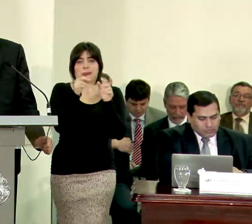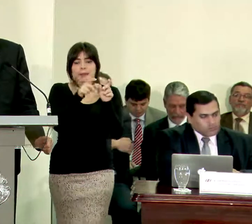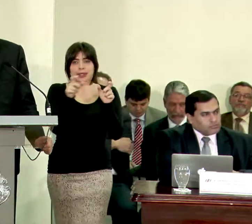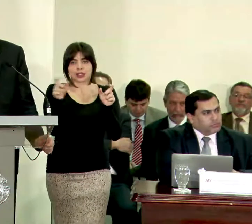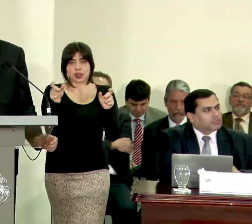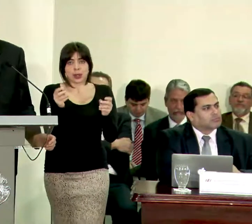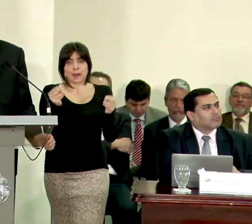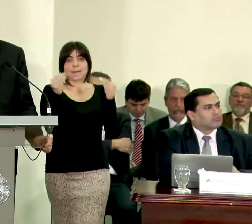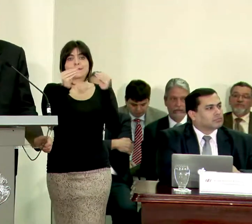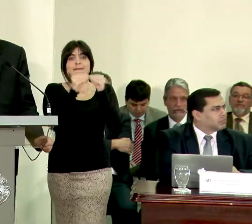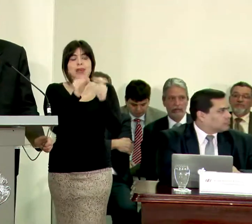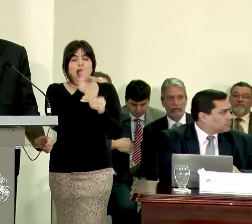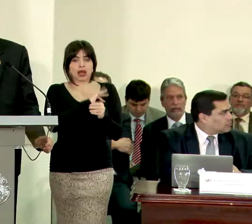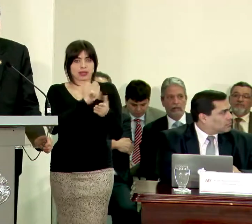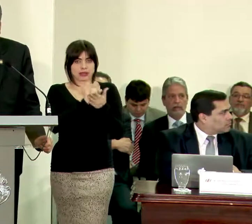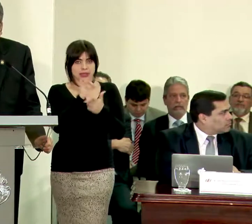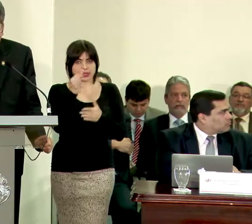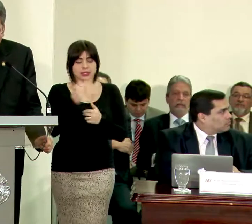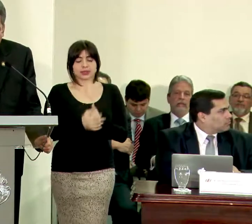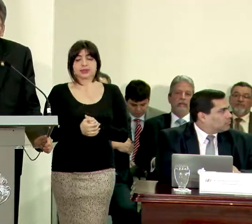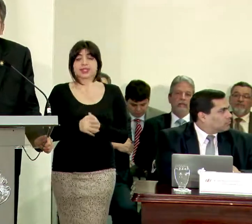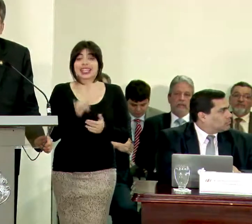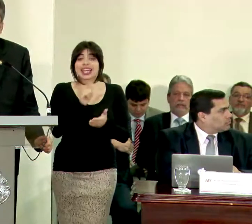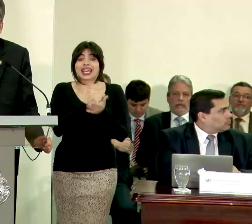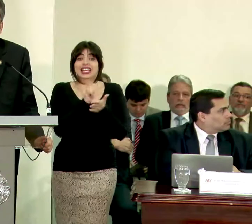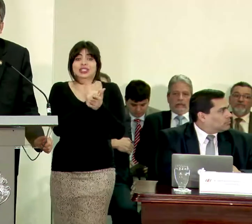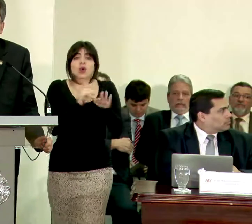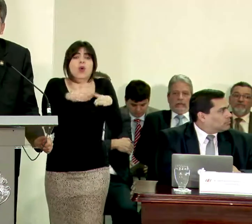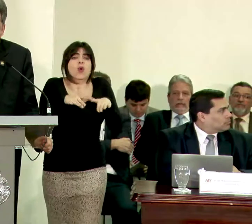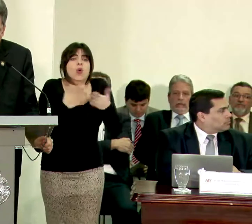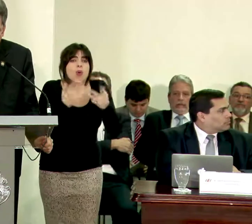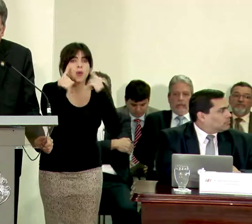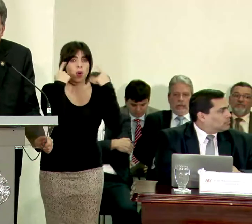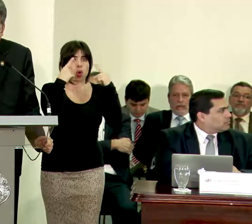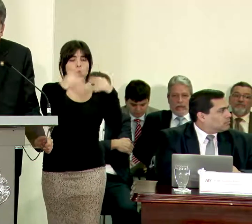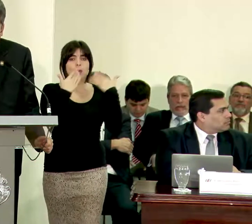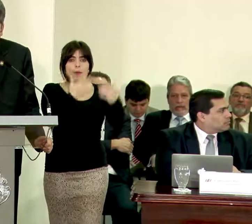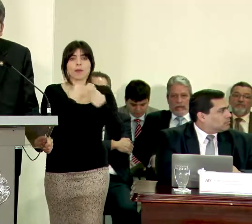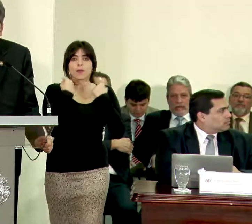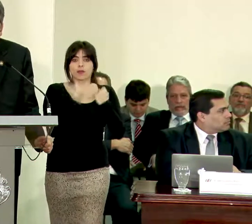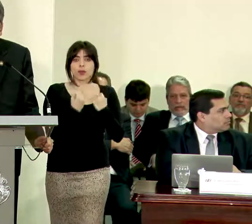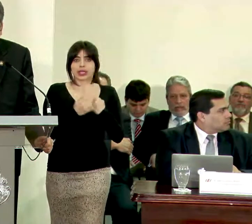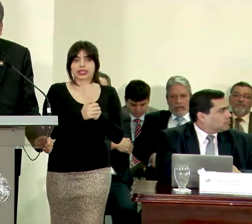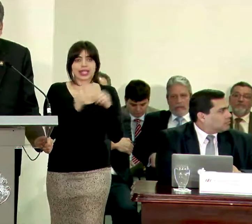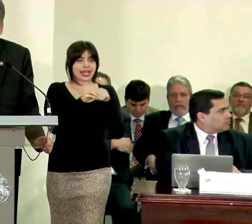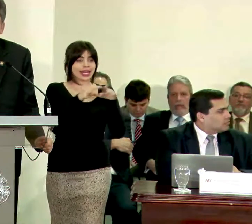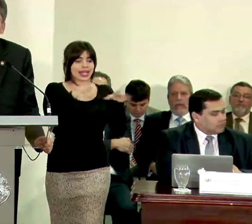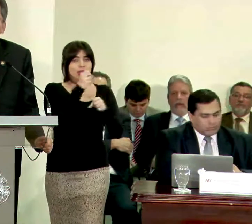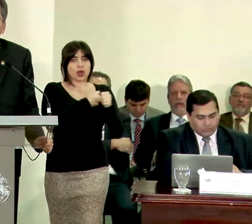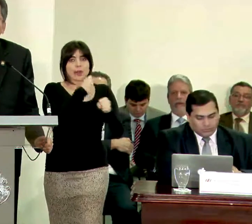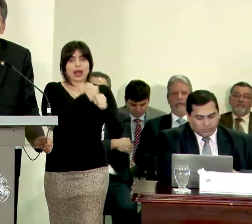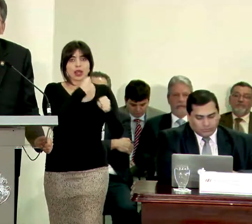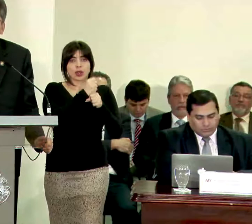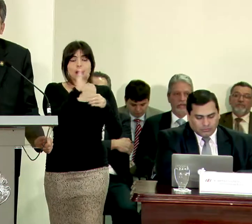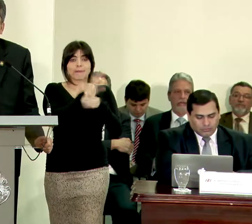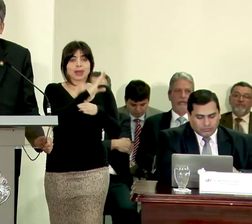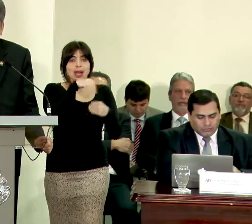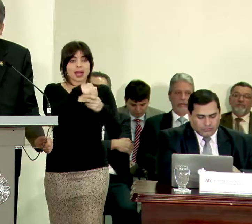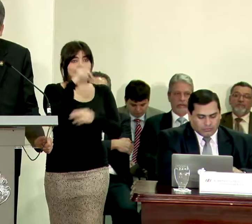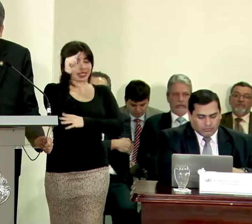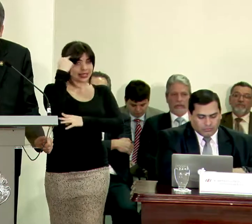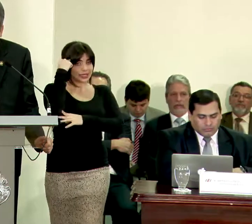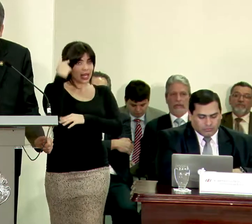personas más en este sentido. ¿Esto cómo se logra? Se fortalece la red de operadores. Los bancos del